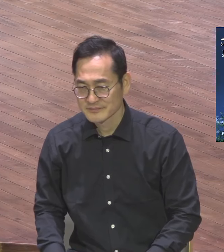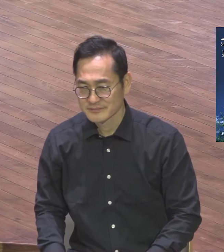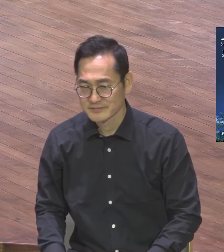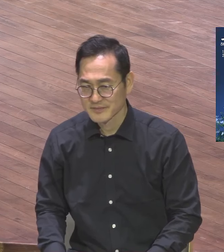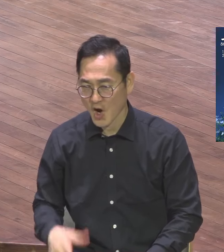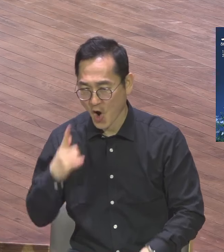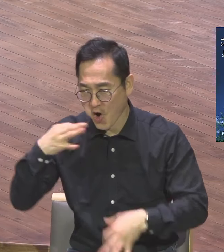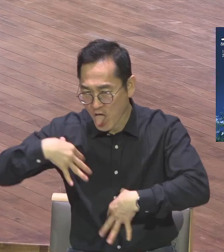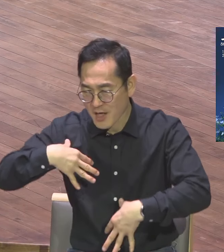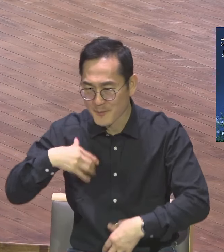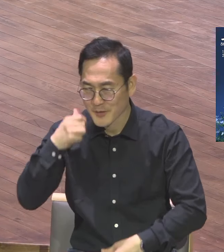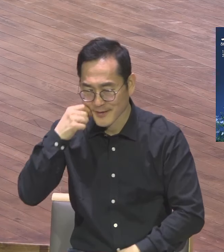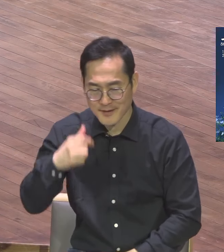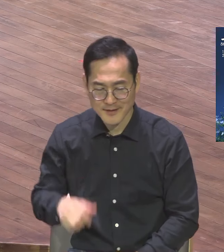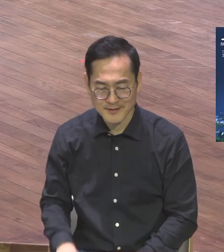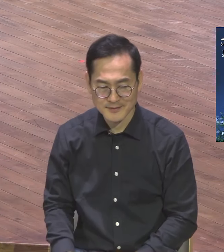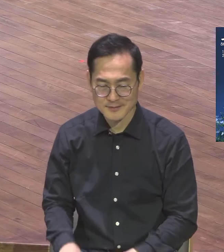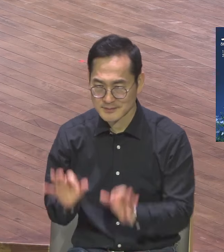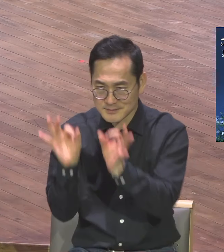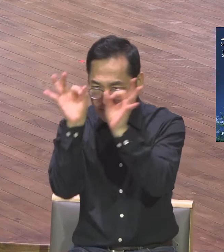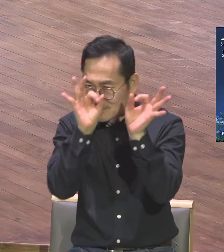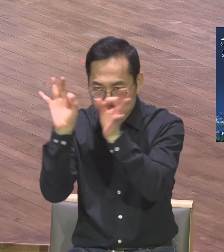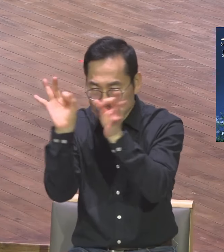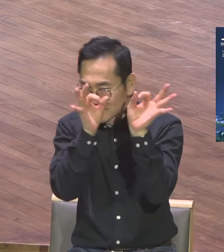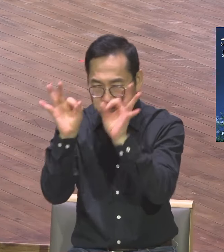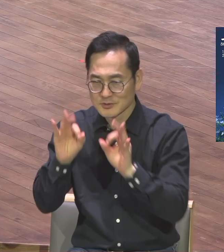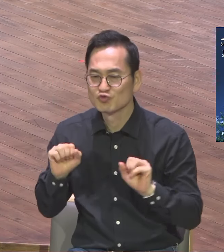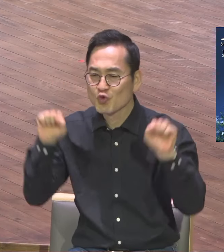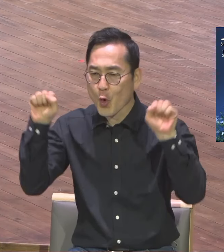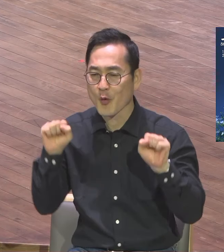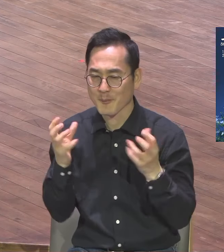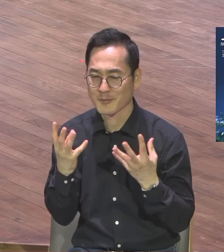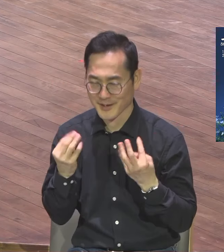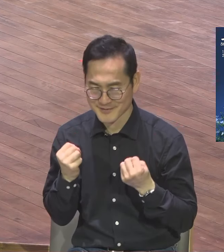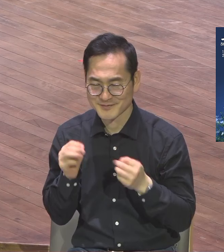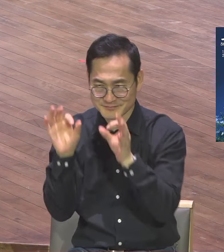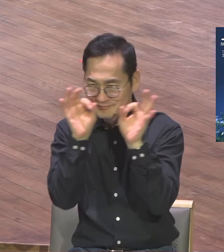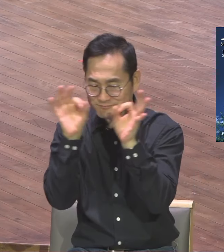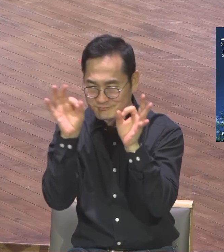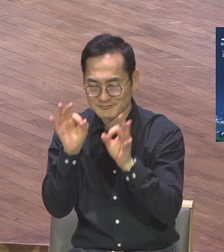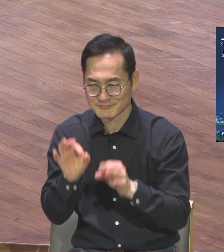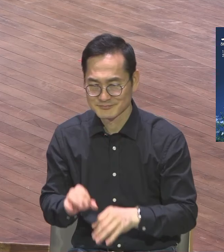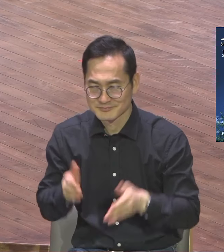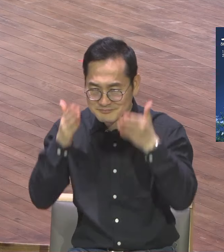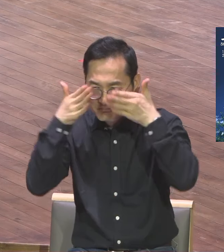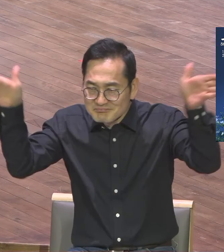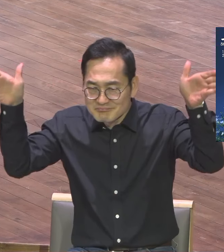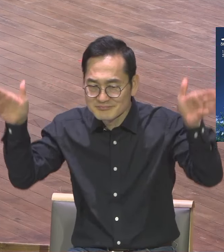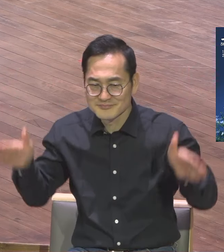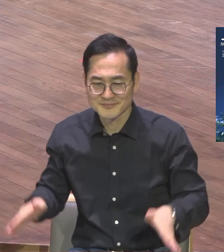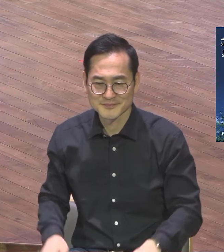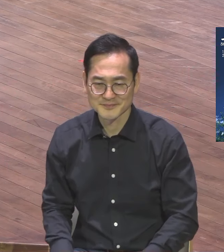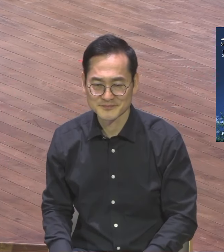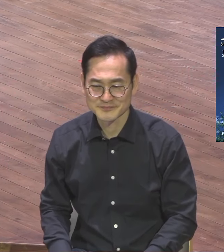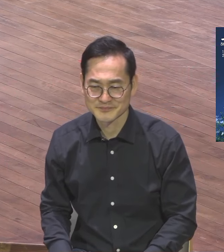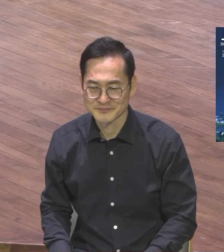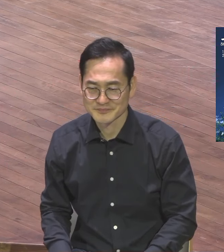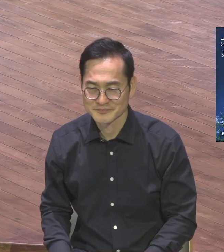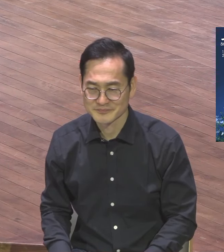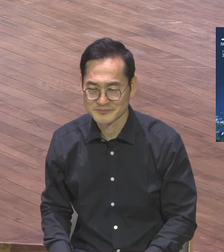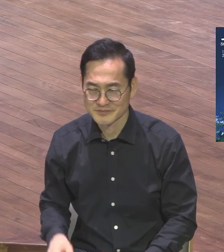운동을 많이 했기 때문에 눈 단련을 많이 해가지고요. 이쪽에 보면 다 보여요. 다 보여. 진짜로.